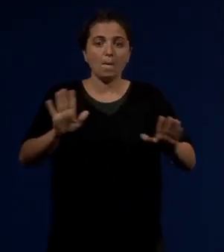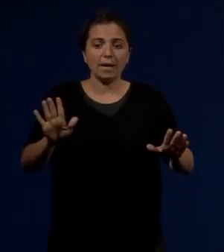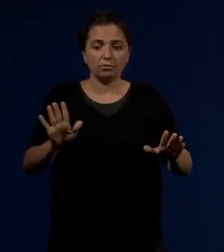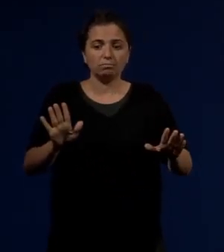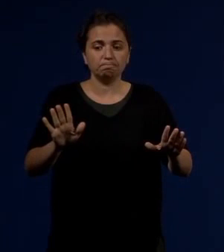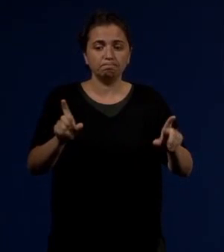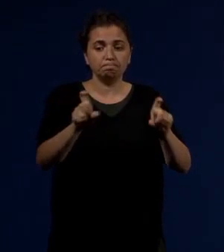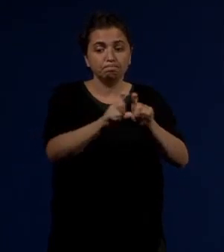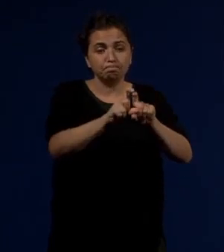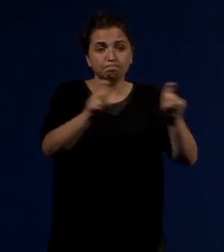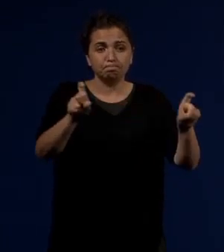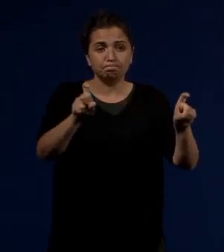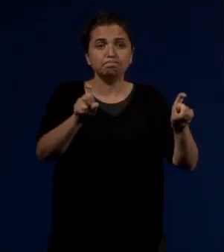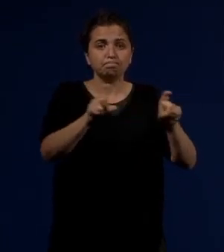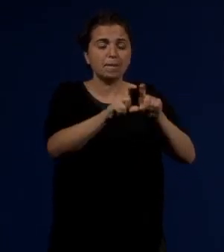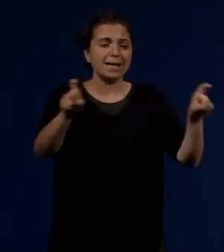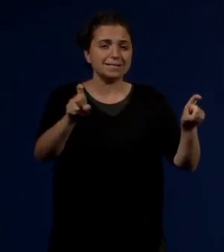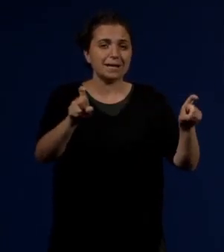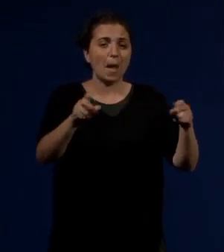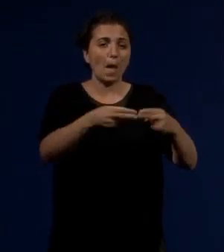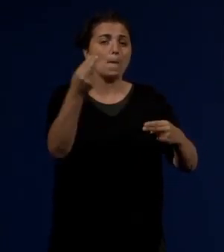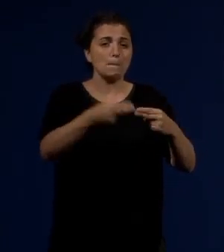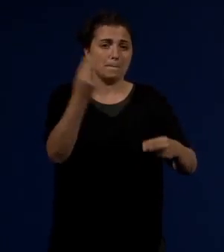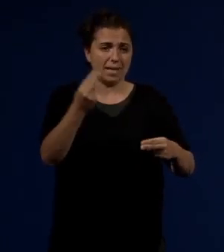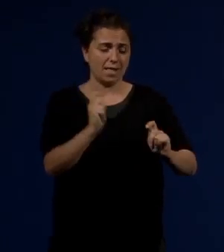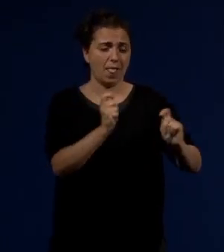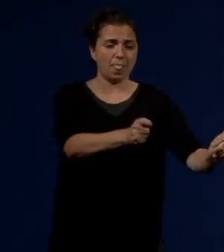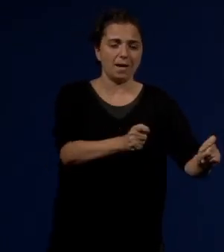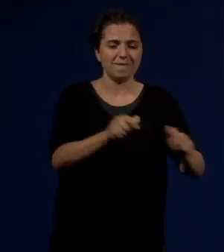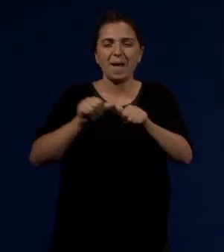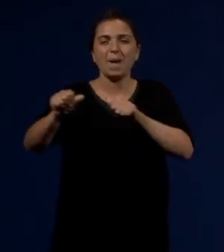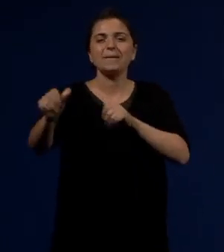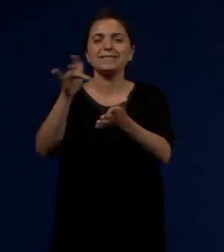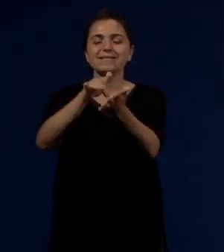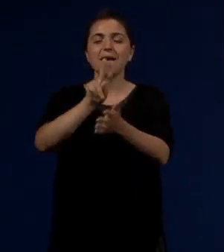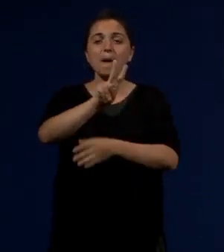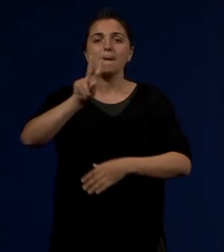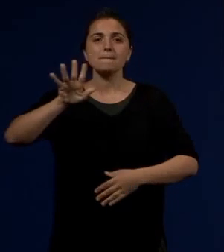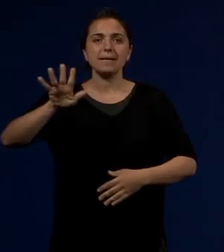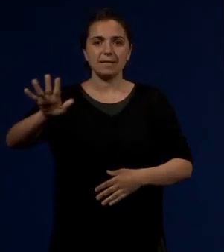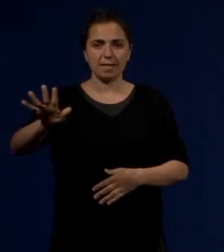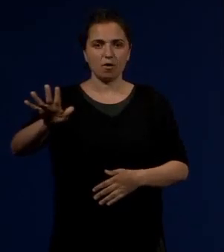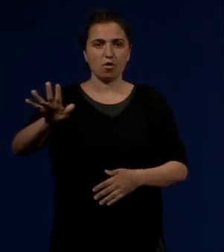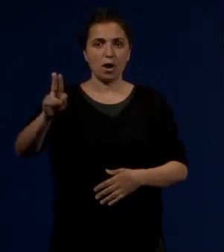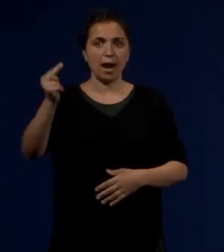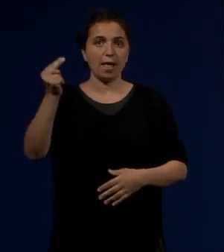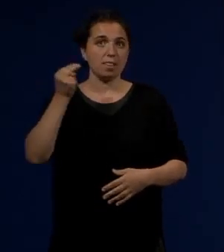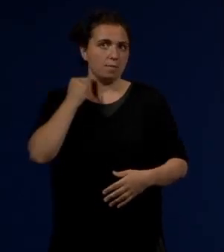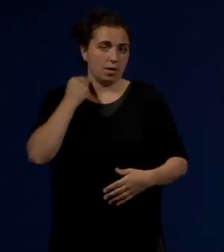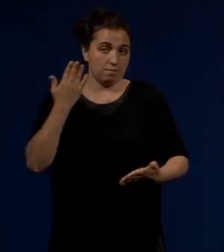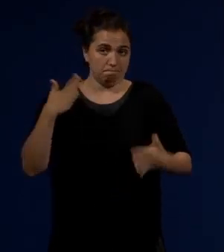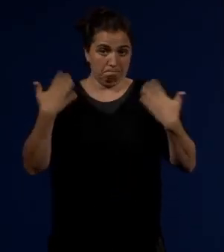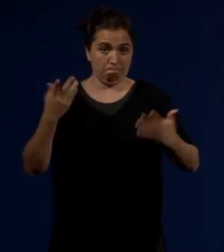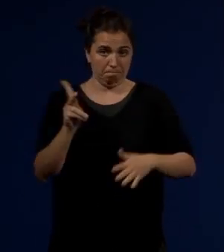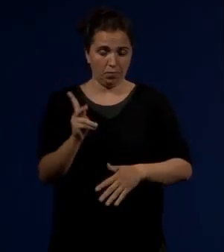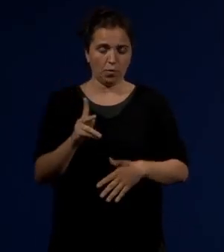que llemos dar con ese billete, como outros billetes a partir do día 25. É unha nova imputación que xa non nos sorprende. Esta mañá tivemos